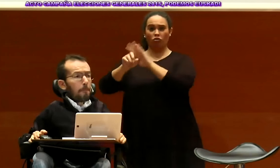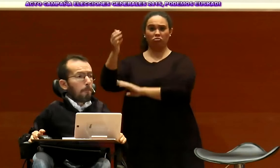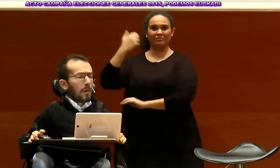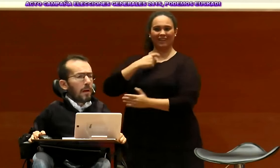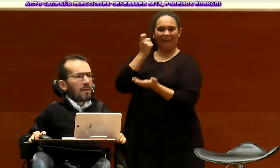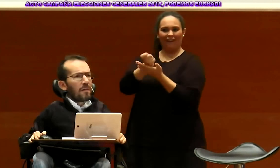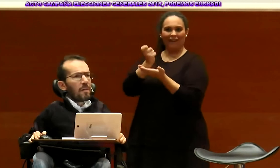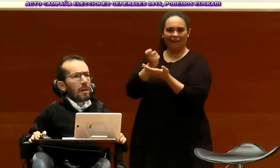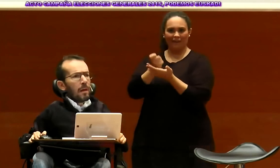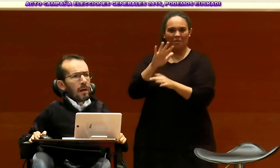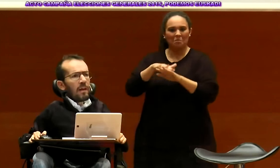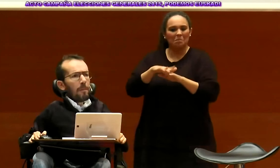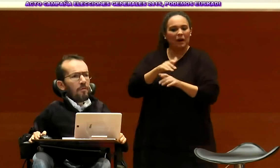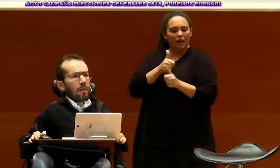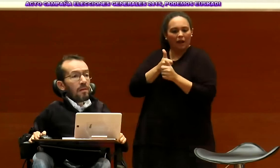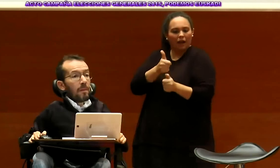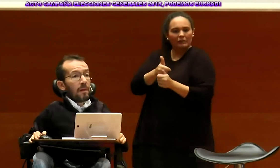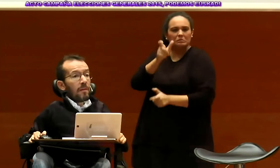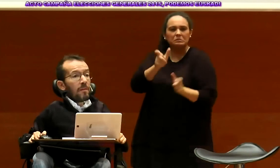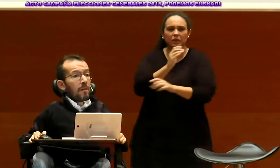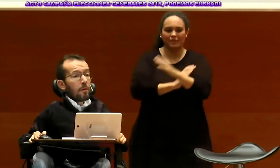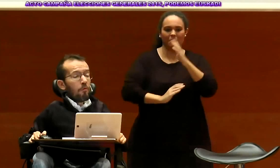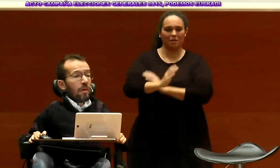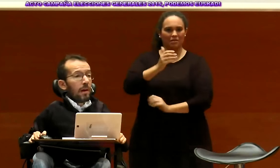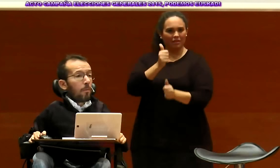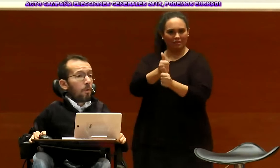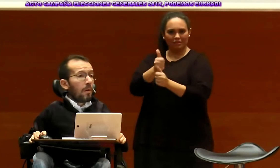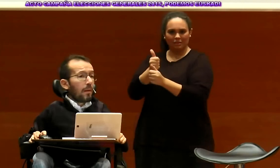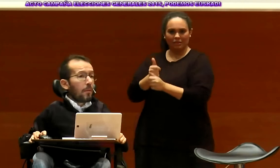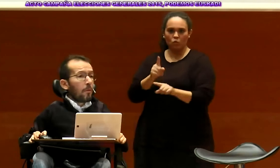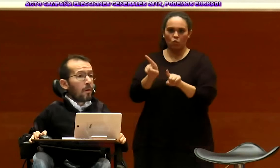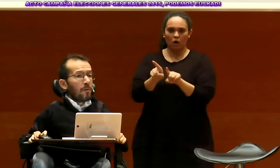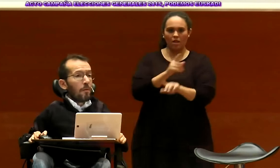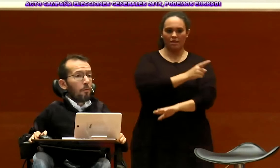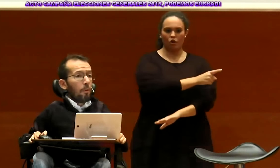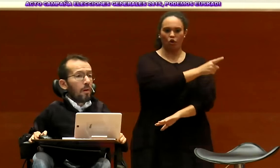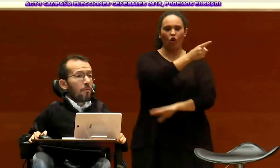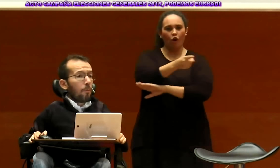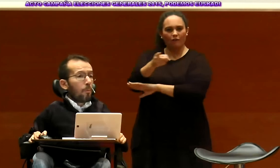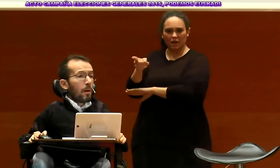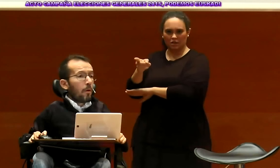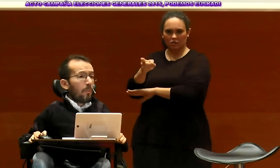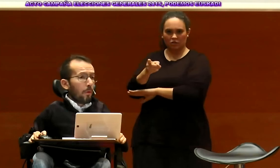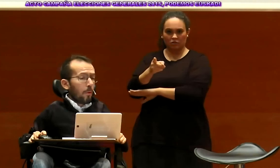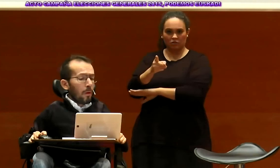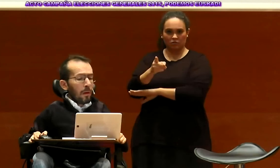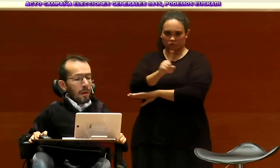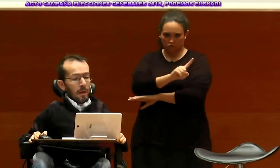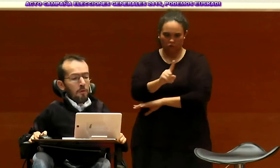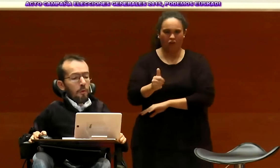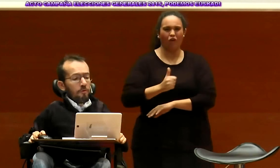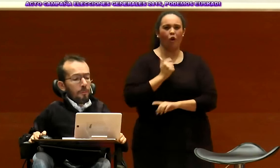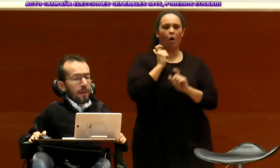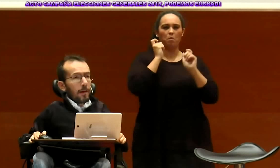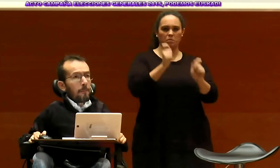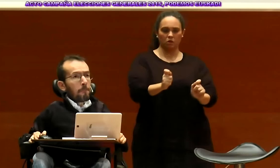que asistir a las personas dependientes no sea una obligación, sino en todo caso una opción.